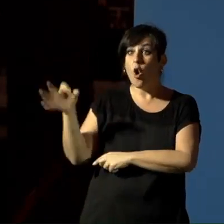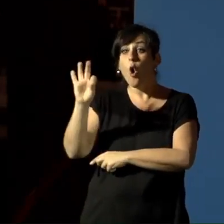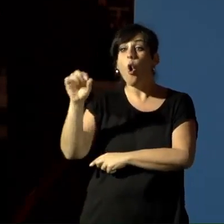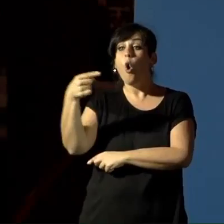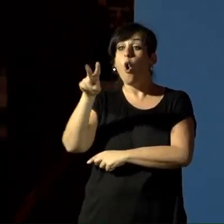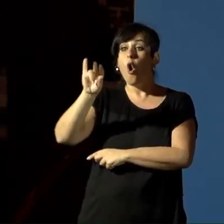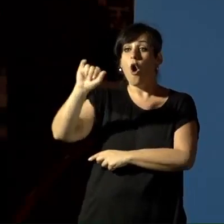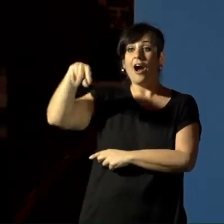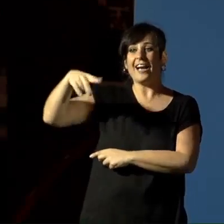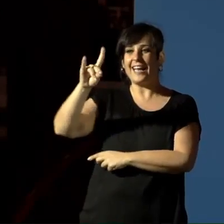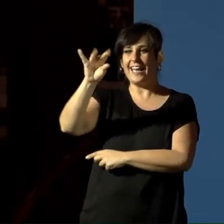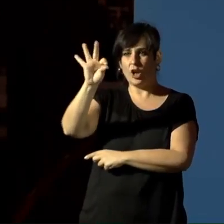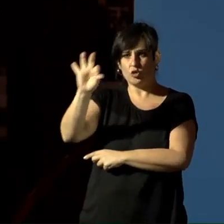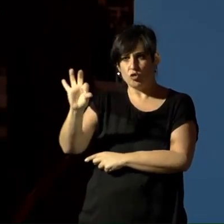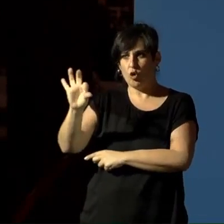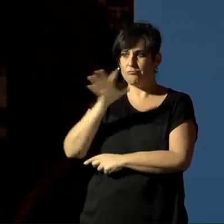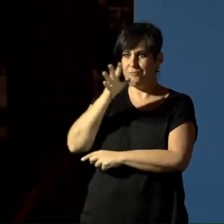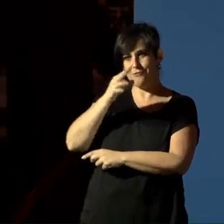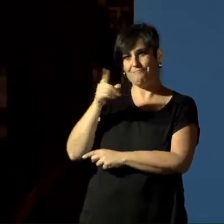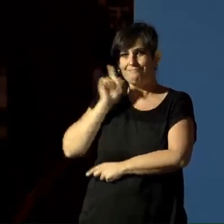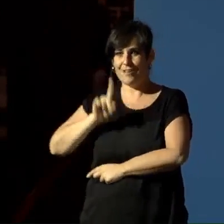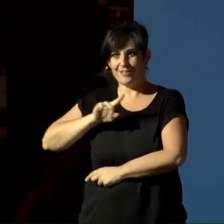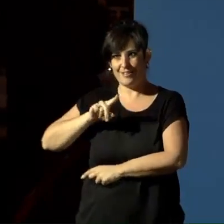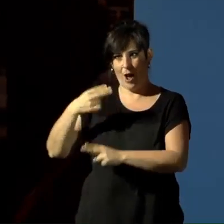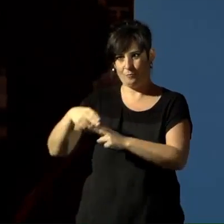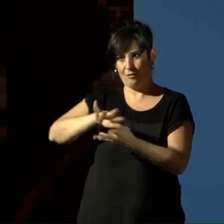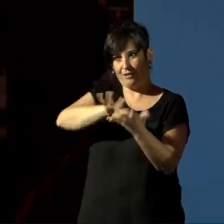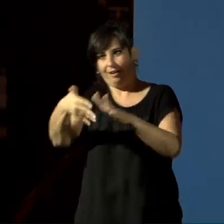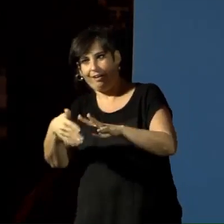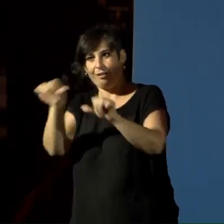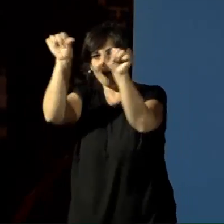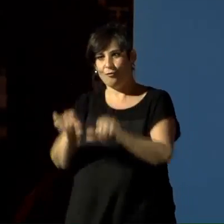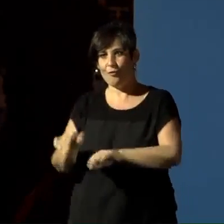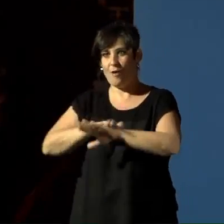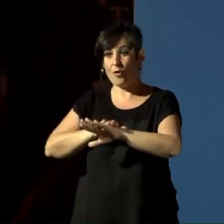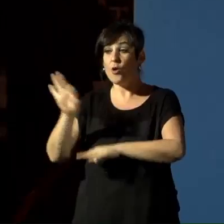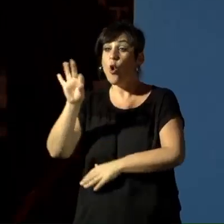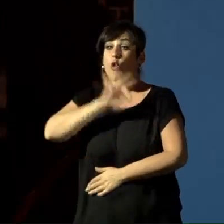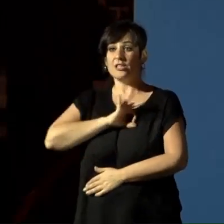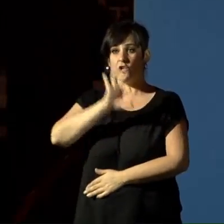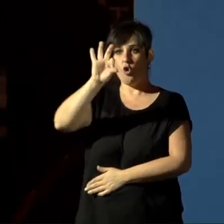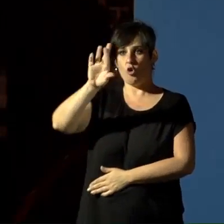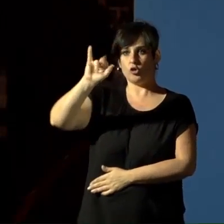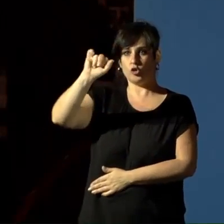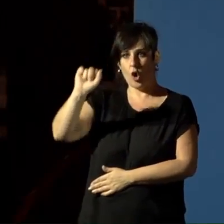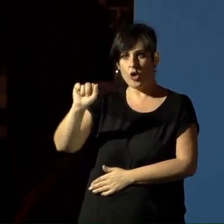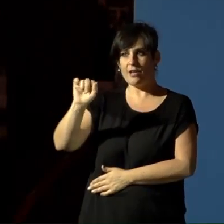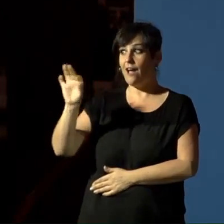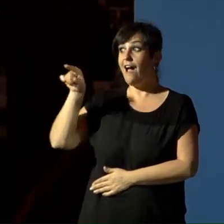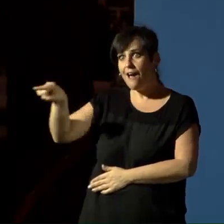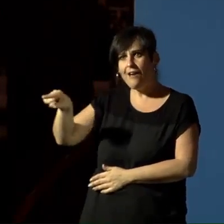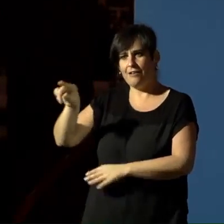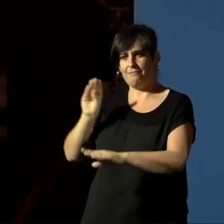mentira política a súa forma de goberno, que el é o señor Soria, que el forma parte da